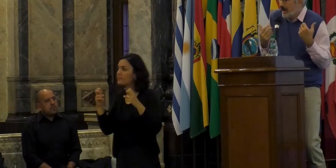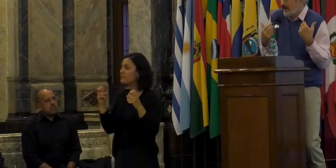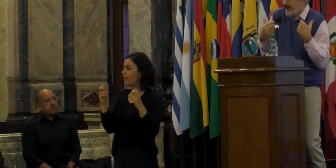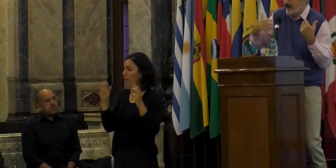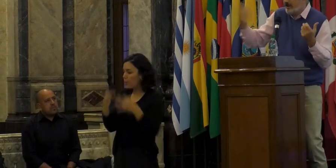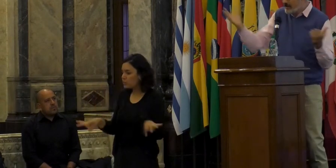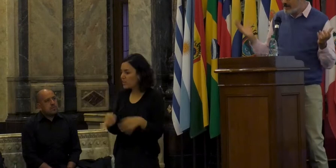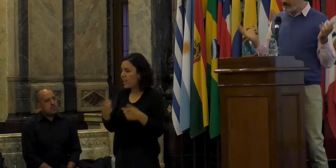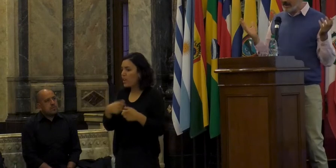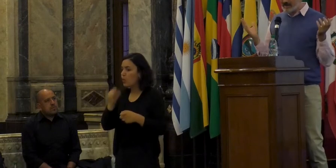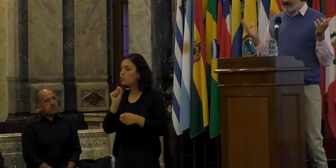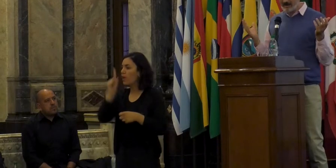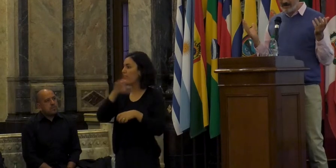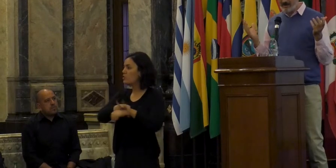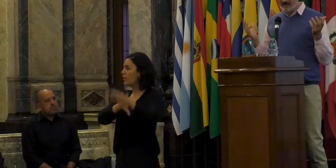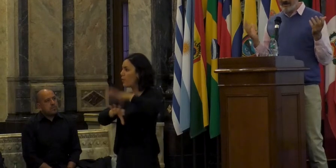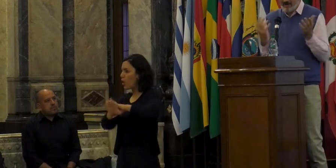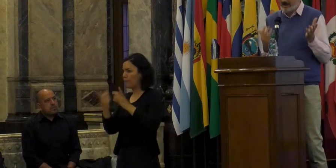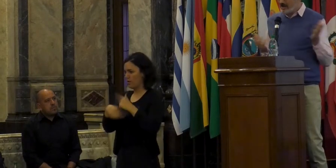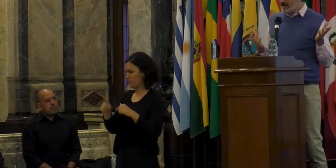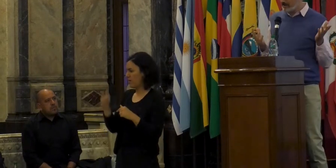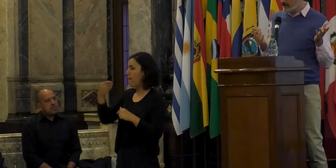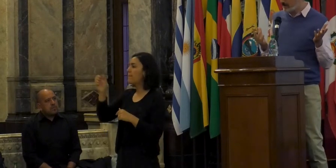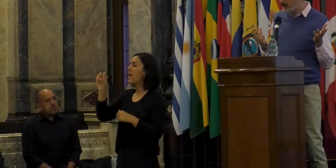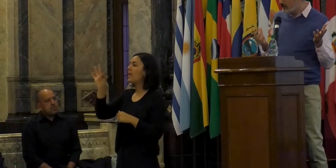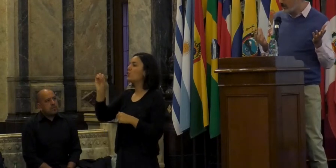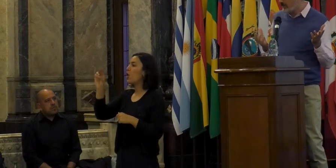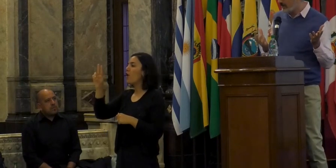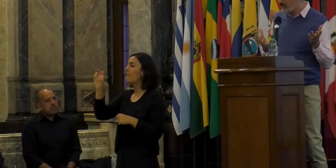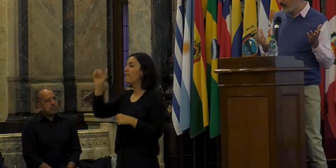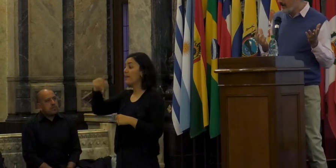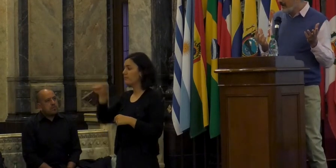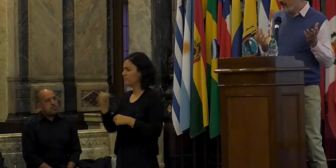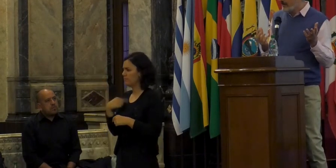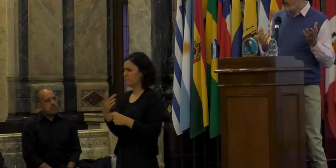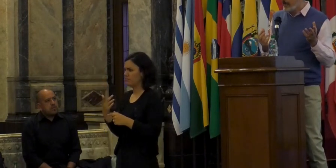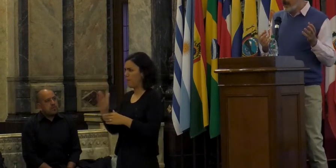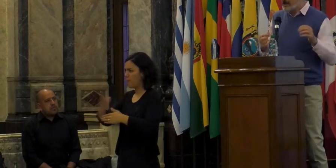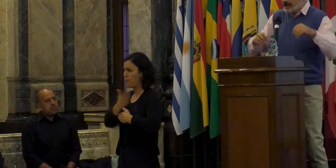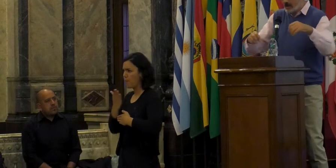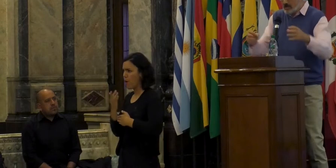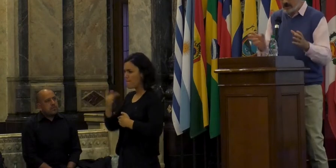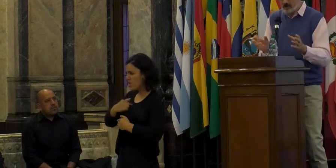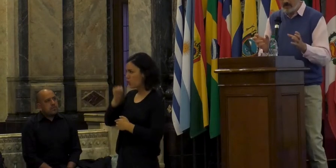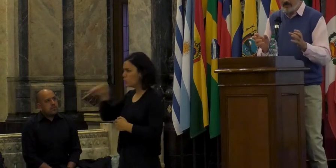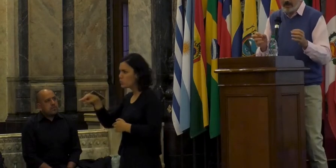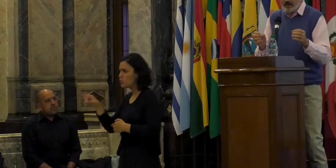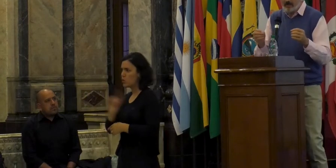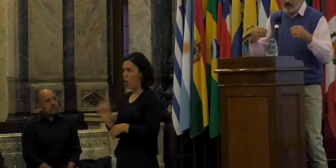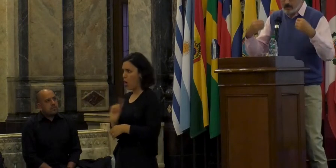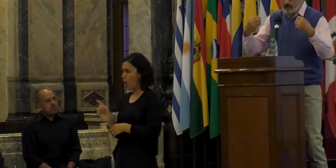pero oiga, pero es que Beethoven no es de nadie. ¿Me vas a decir que Beethoven es tuyo? Así que lo que hemos hecho,